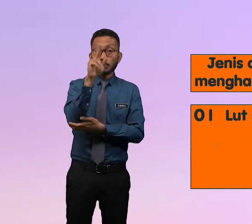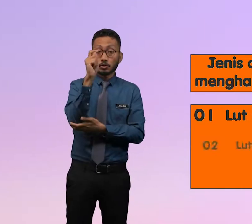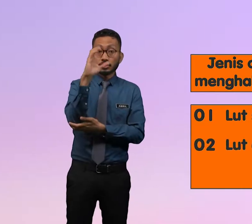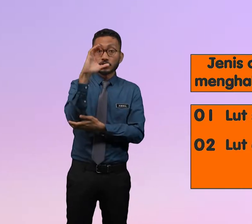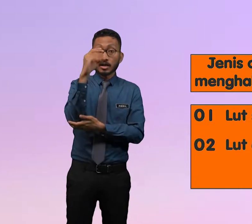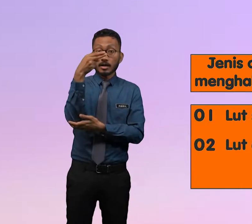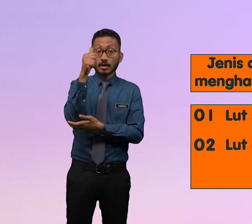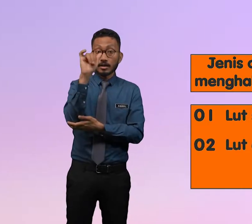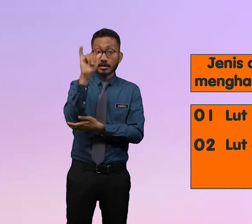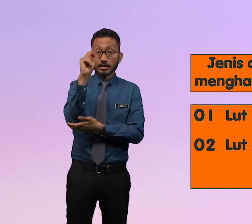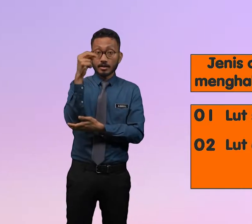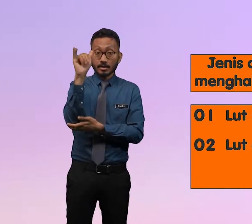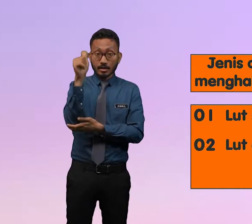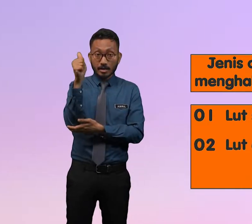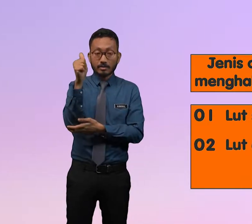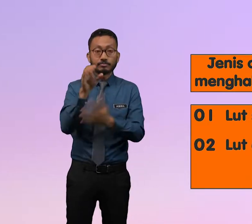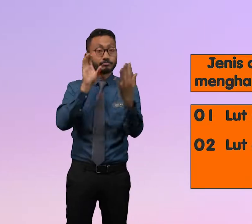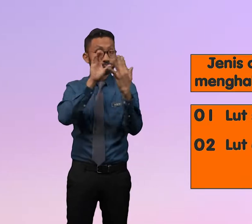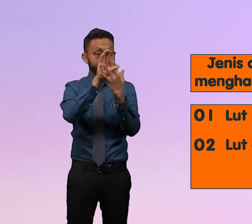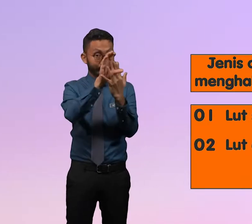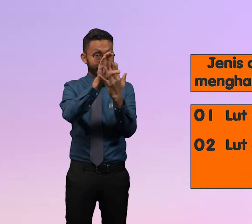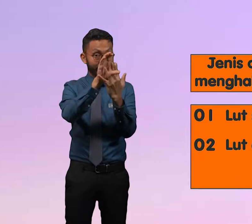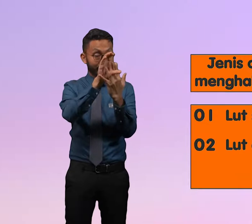rod cahaya,